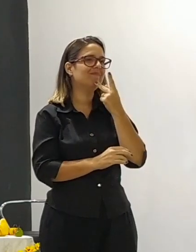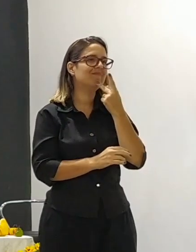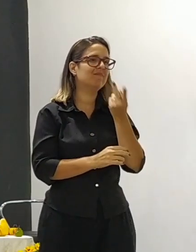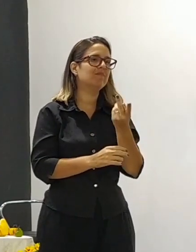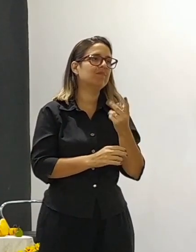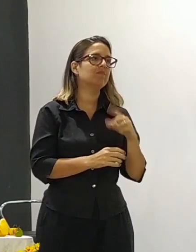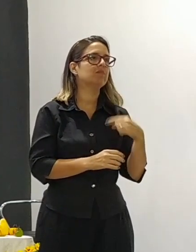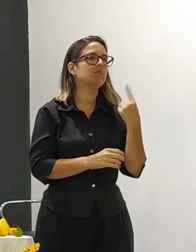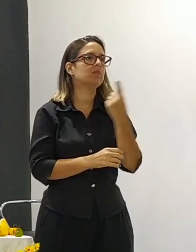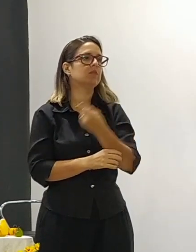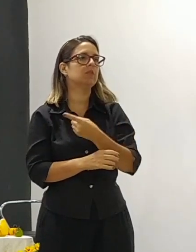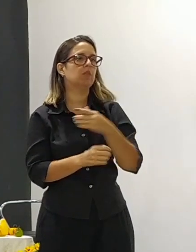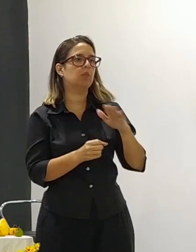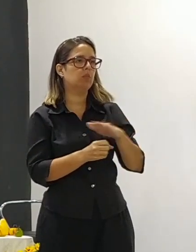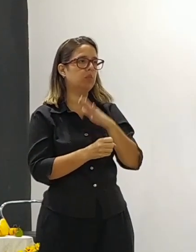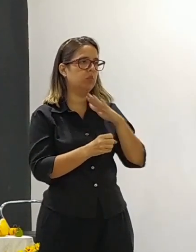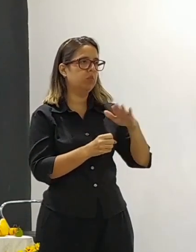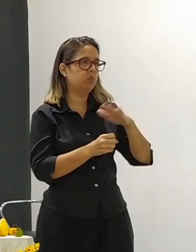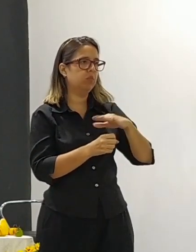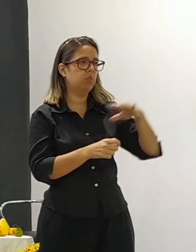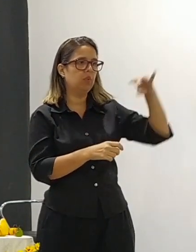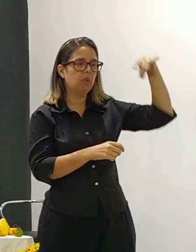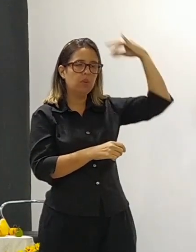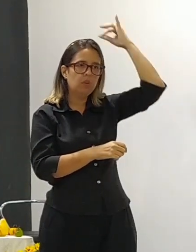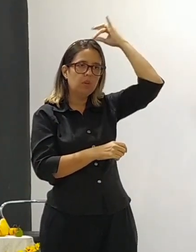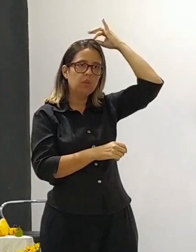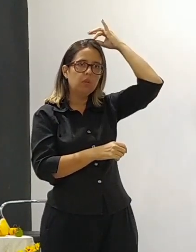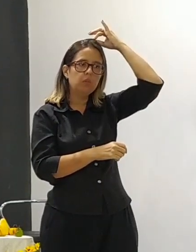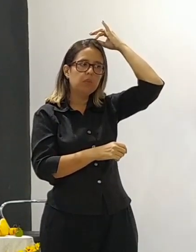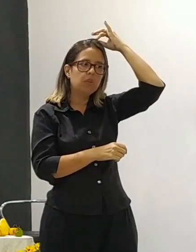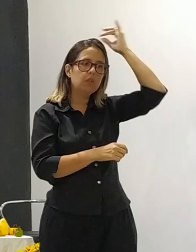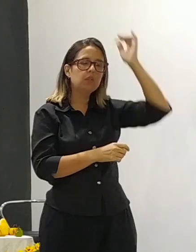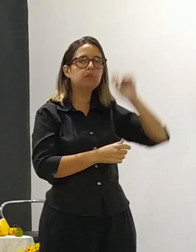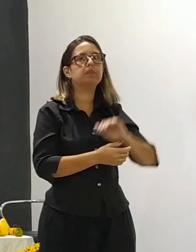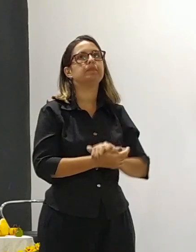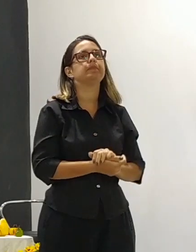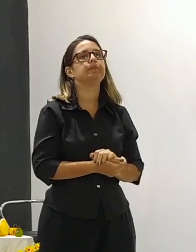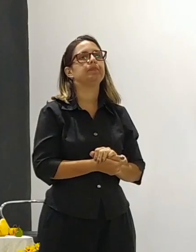vós serão cheios do Espírito Santo e ser-me-eis minhas